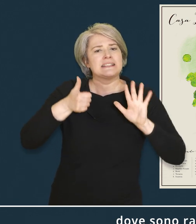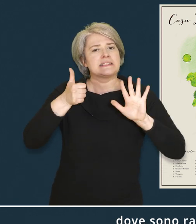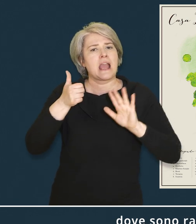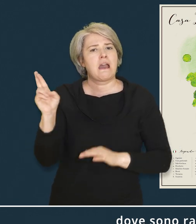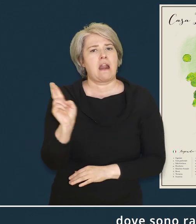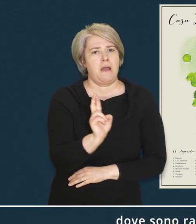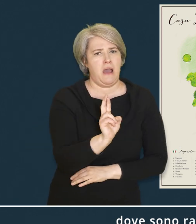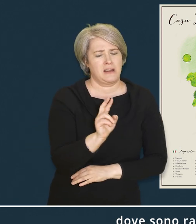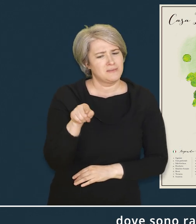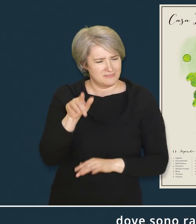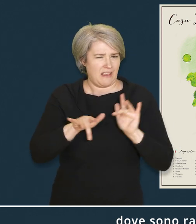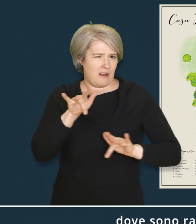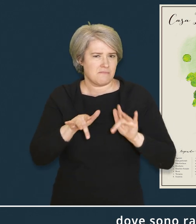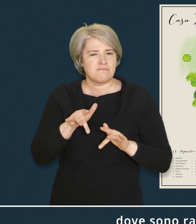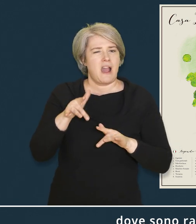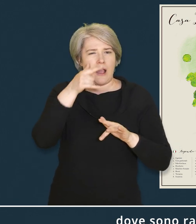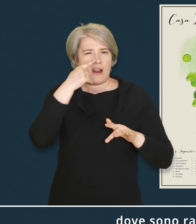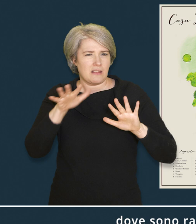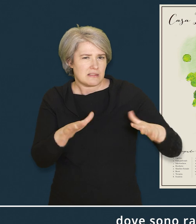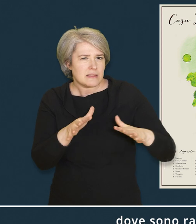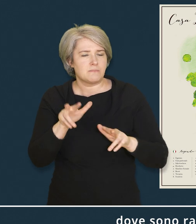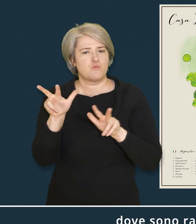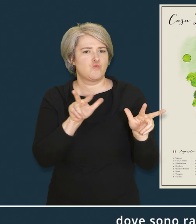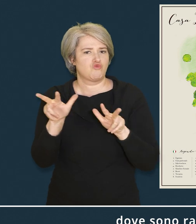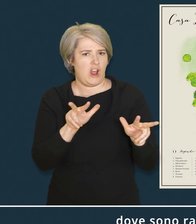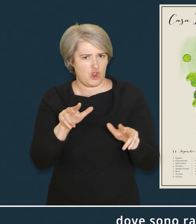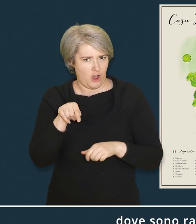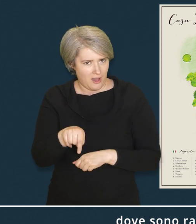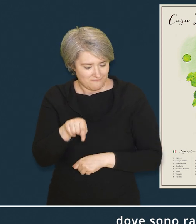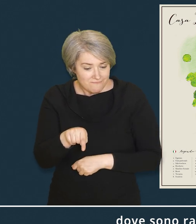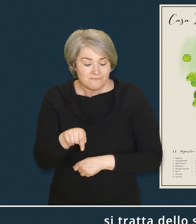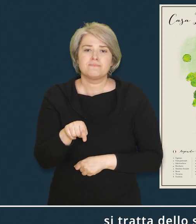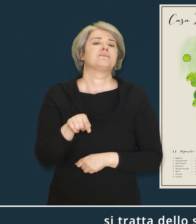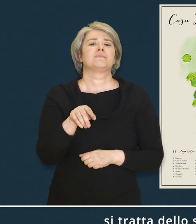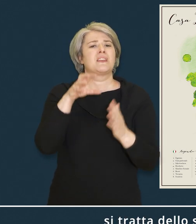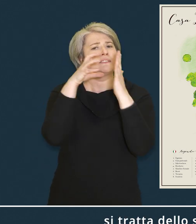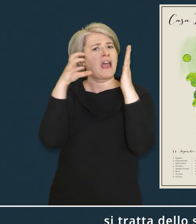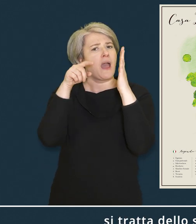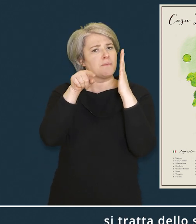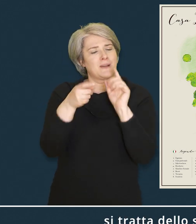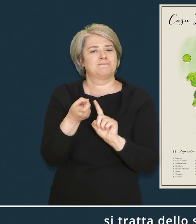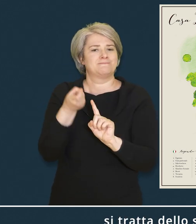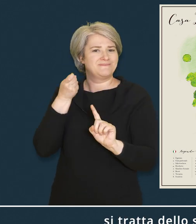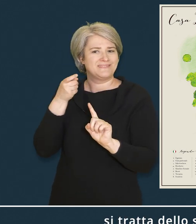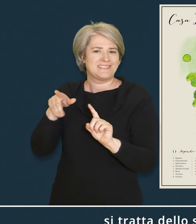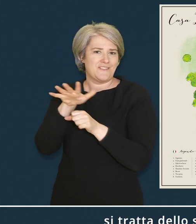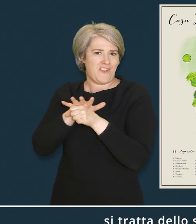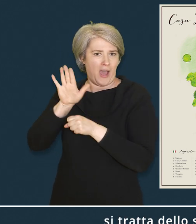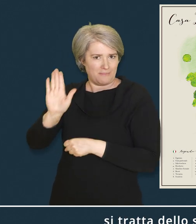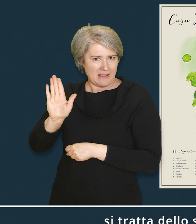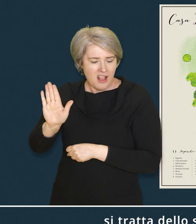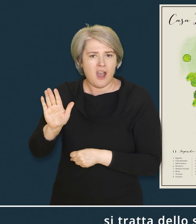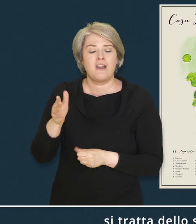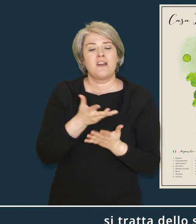dove sono raffigurati 6 ramarri, animale simile ad una lucertola. Si tratta dello stemma della famiglia